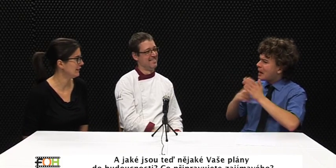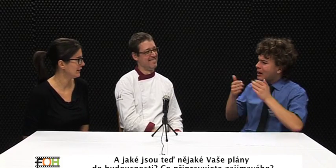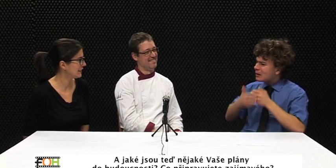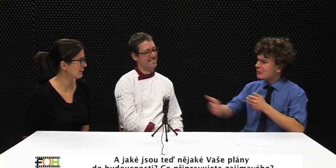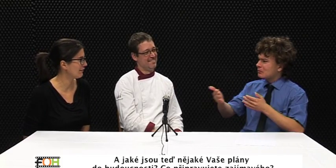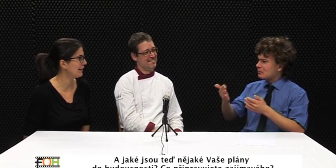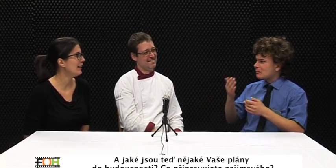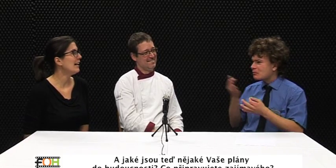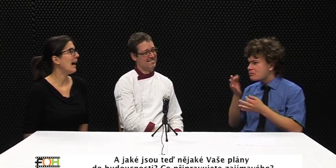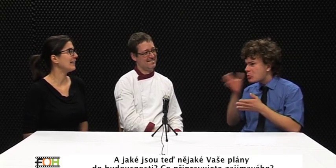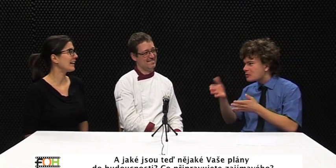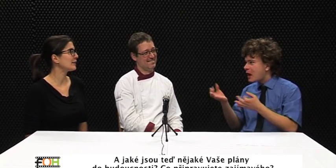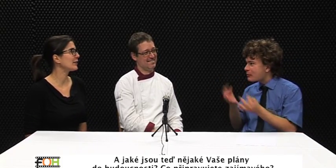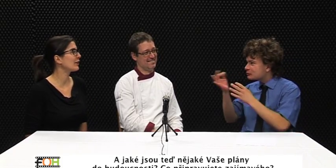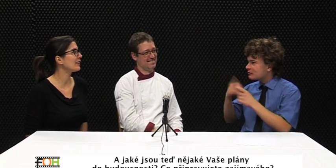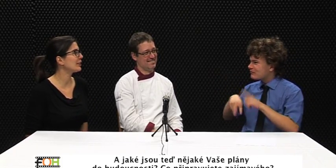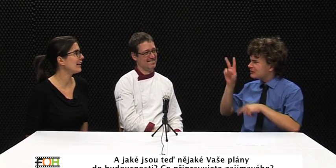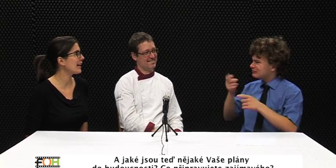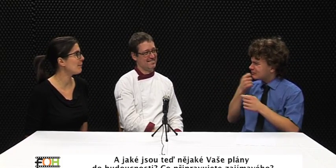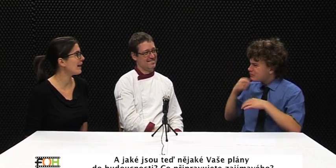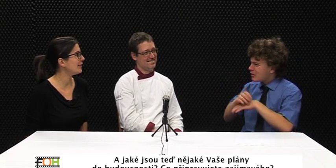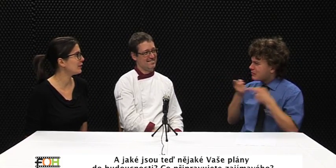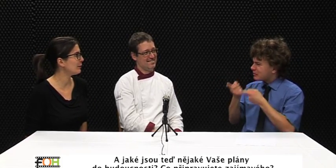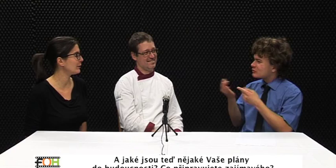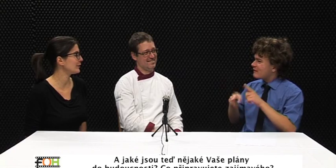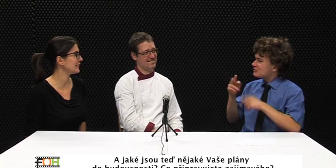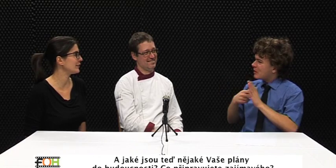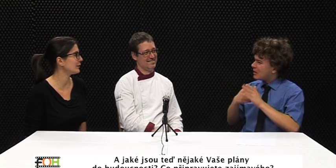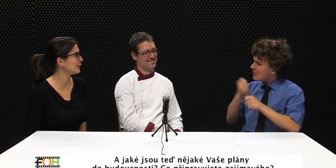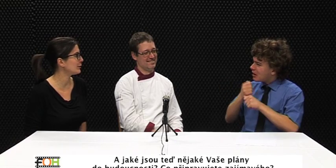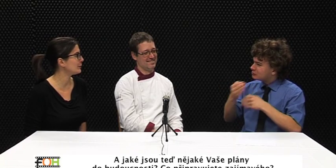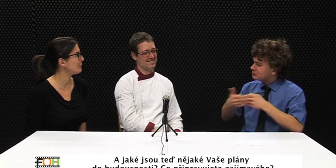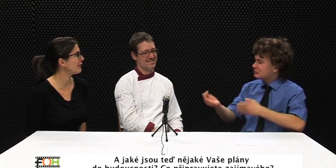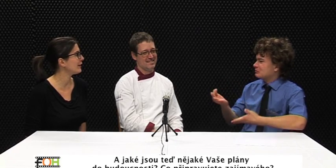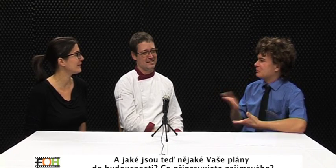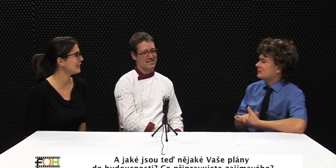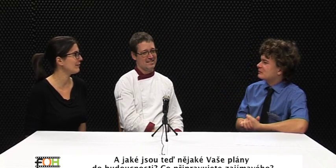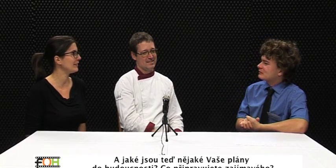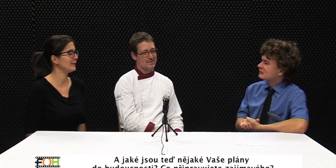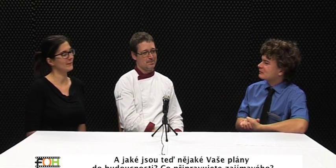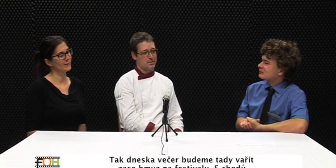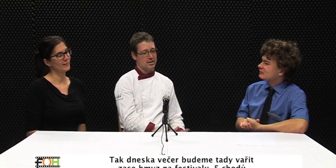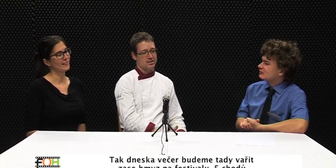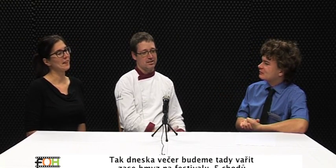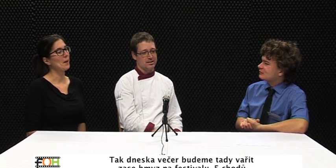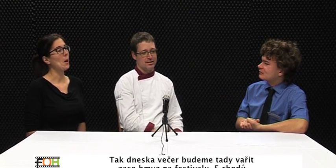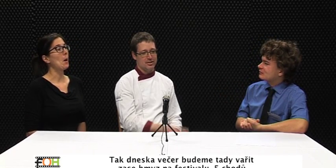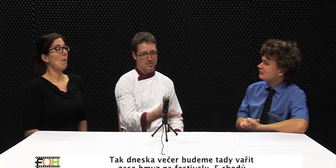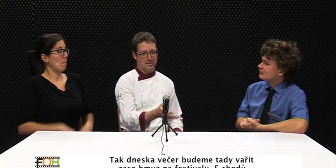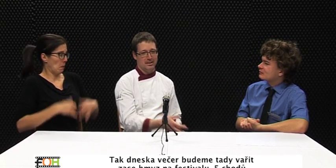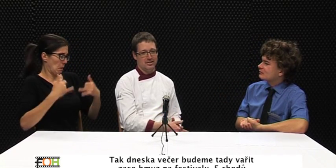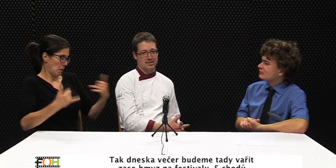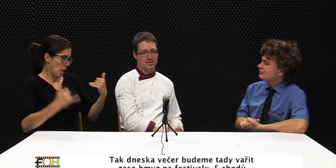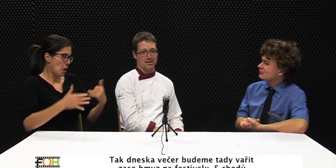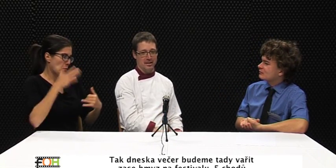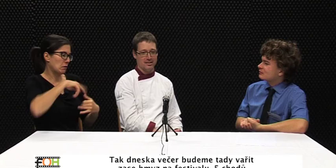Dobře. Zajímavé. A jaké jsou teď vaše nějaké plány do budoucnosti? Co připravujete zajímavého? Tak dneska večer budeme